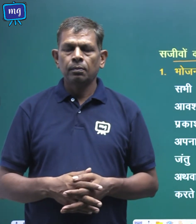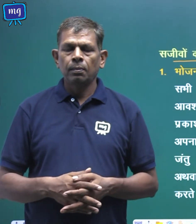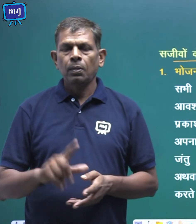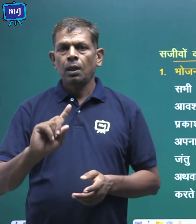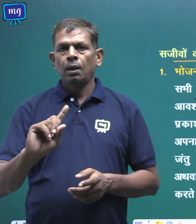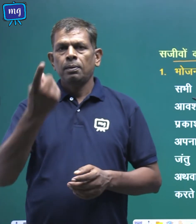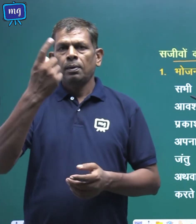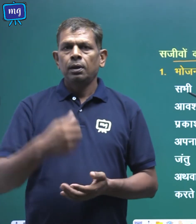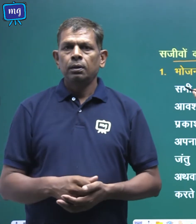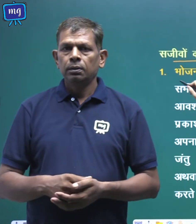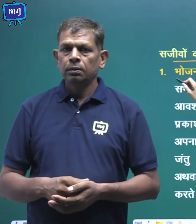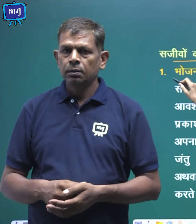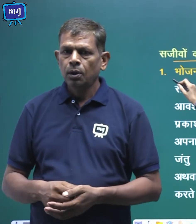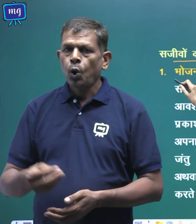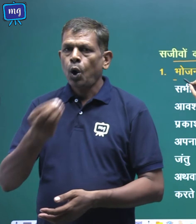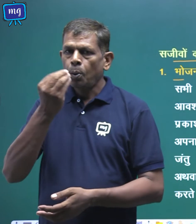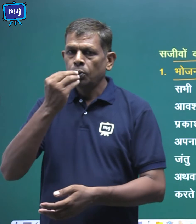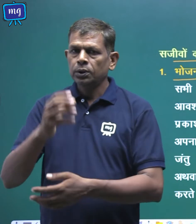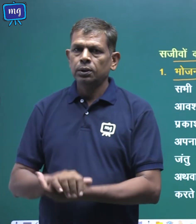सबसे पहले भोजन।